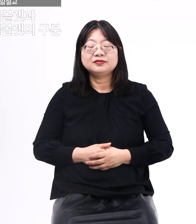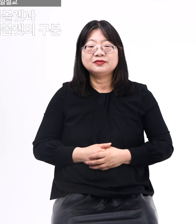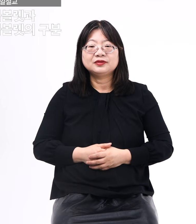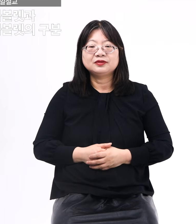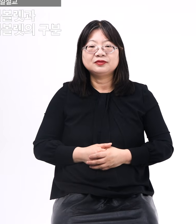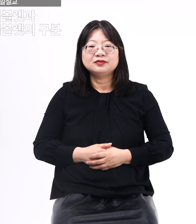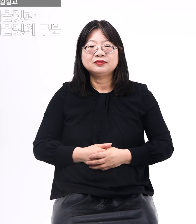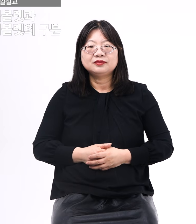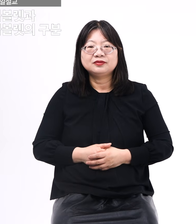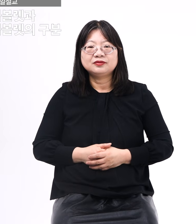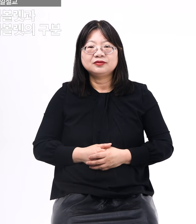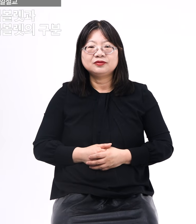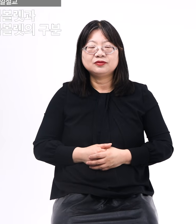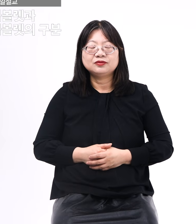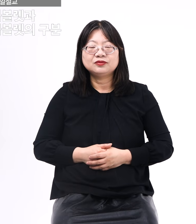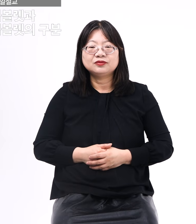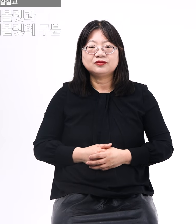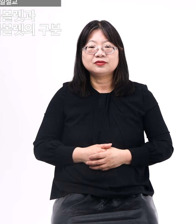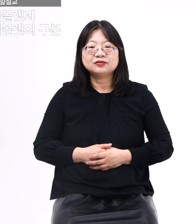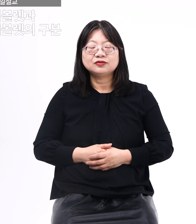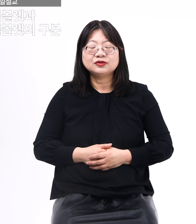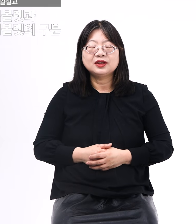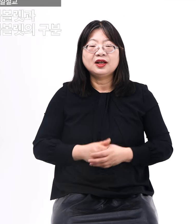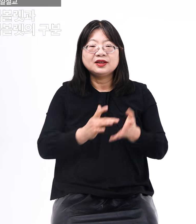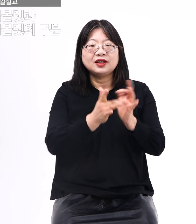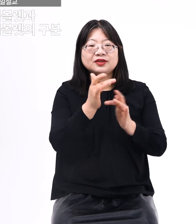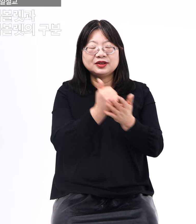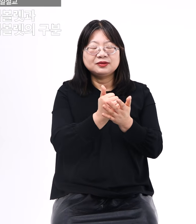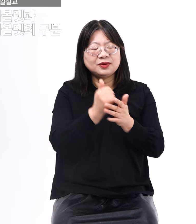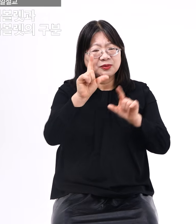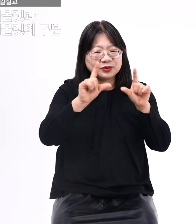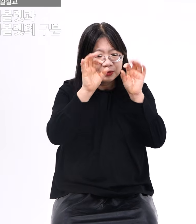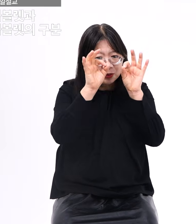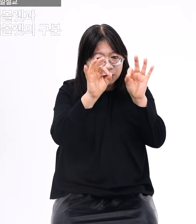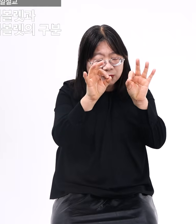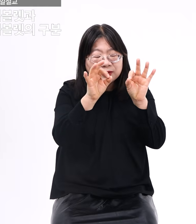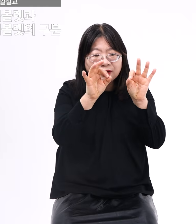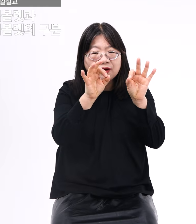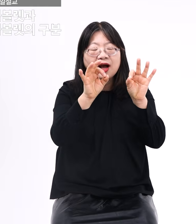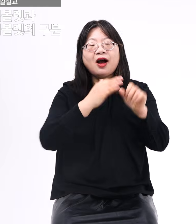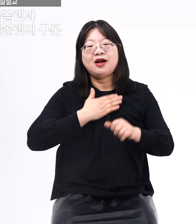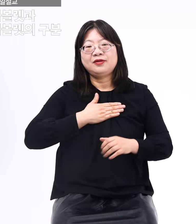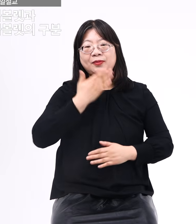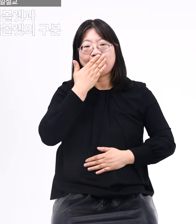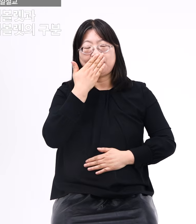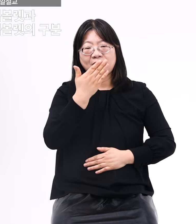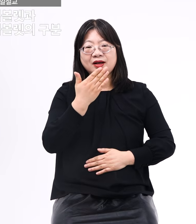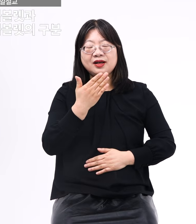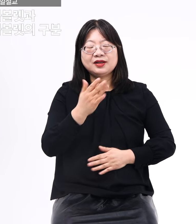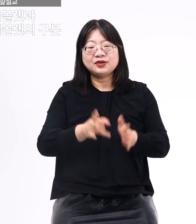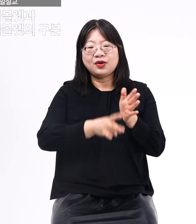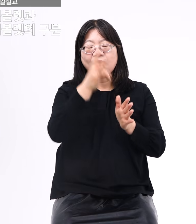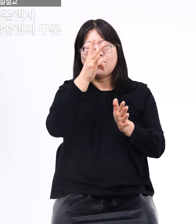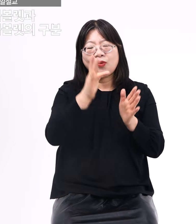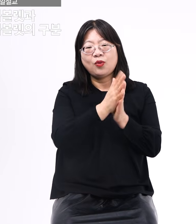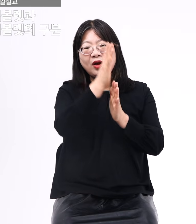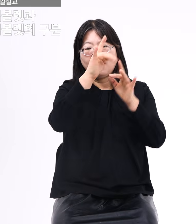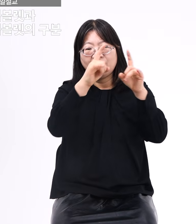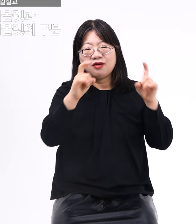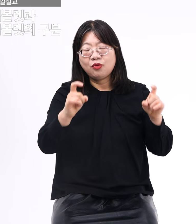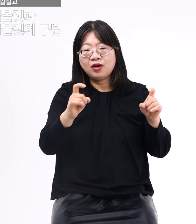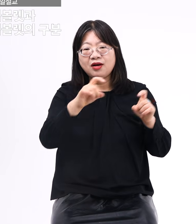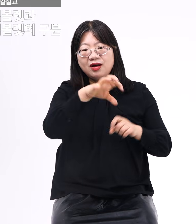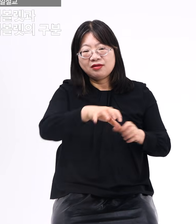그리스도의 일생을 통해 우리가 확인하지 않습니까? 예루살렘 그 화려한 궁궐에